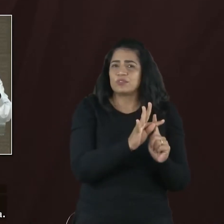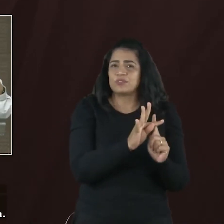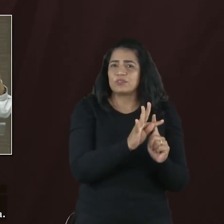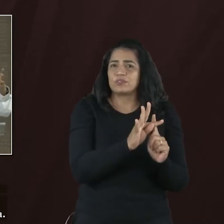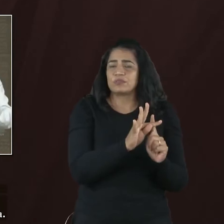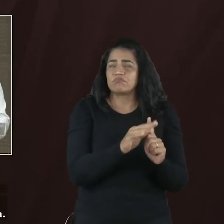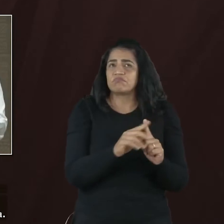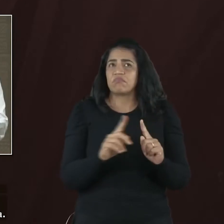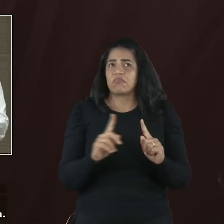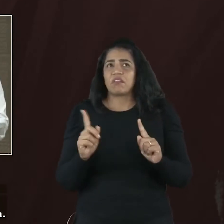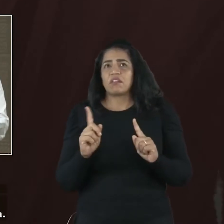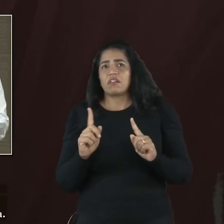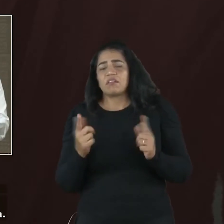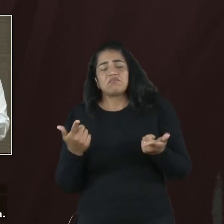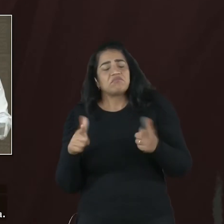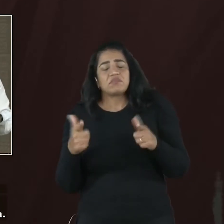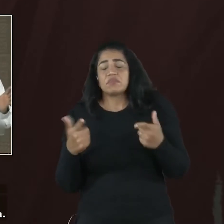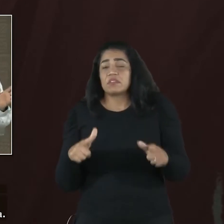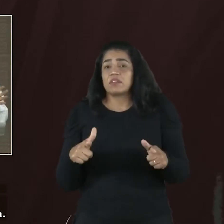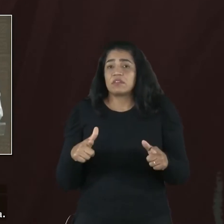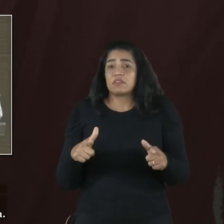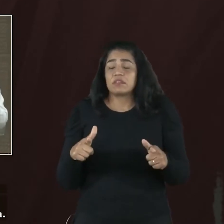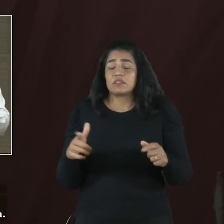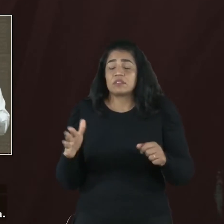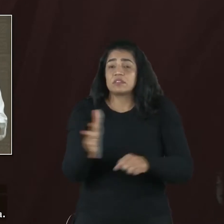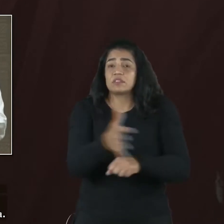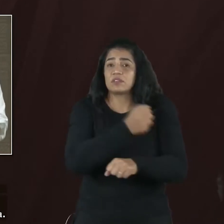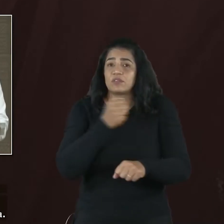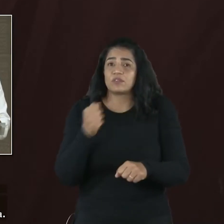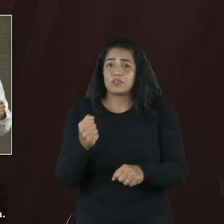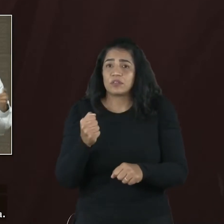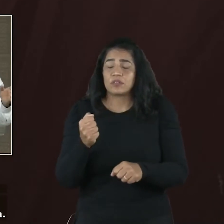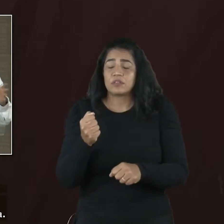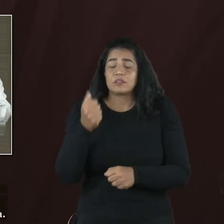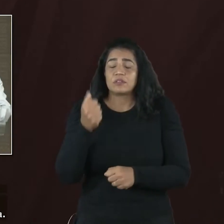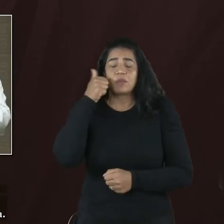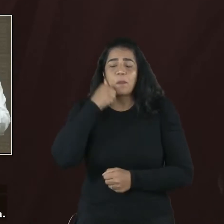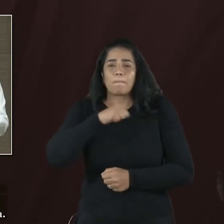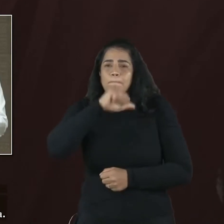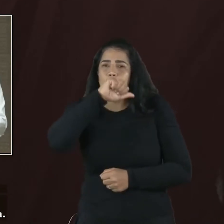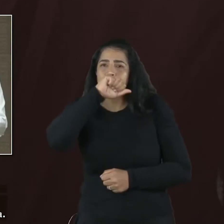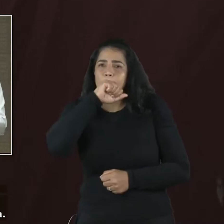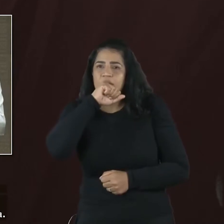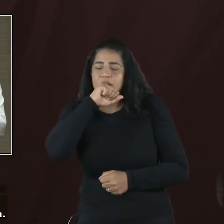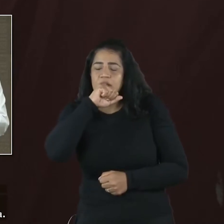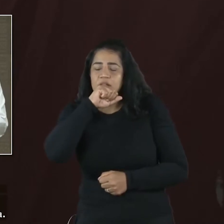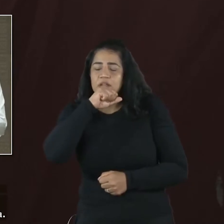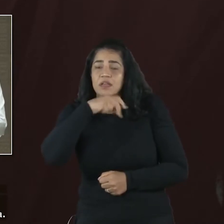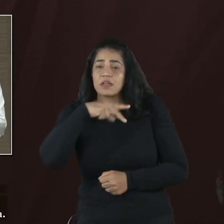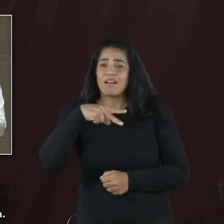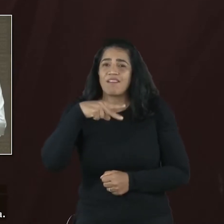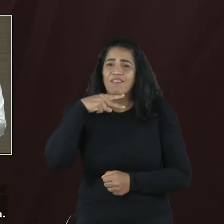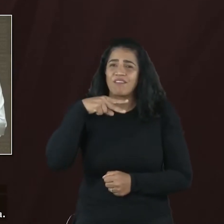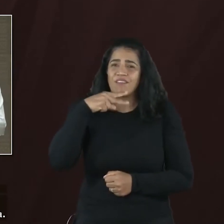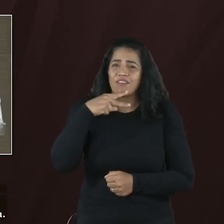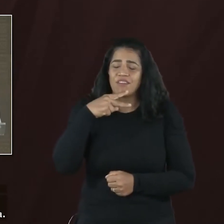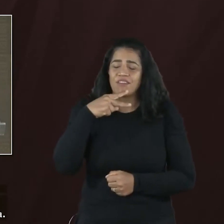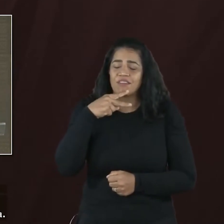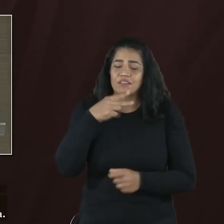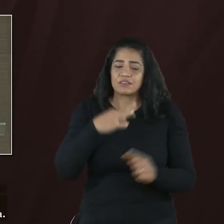a mãe e a avó de Timóteo, e as igrejas que foram ganhas, né? Icônio, Listra e Derbe.